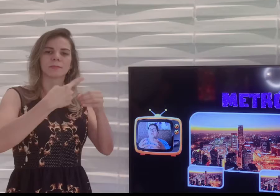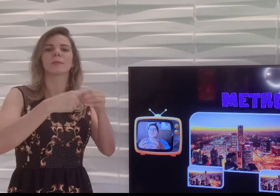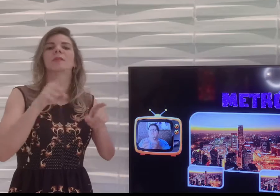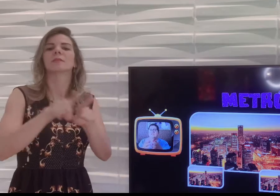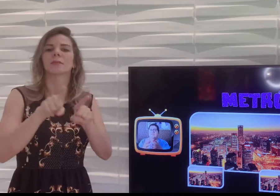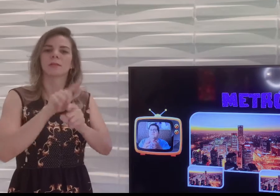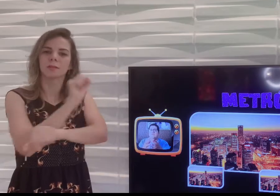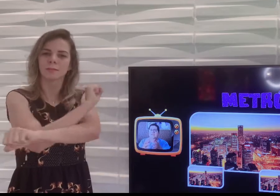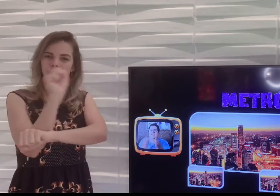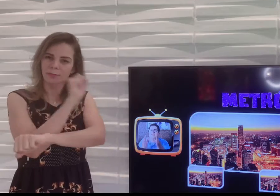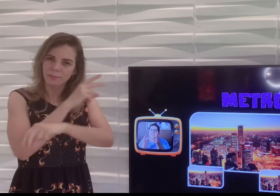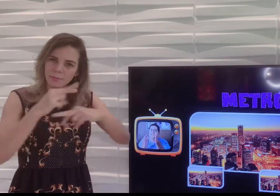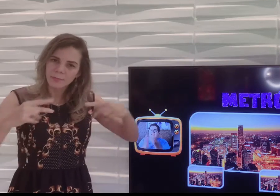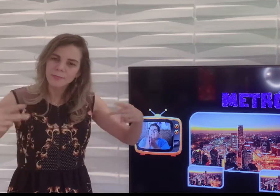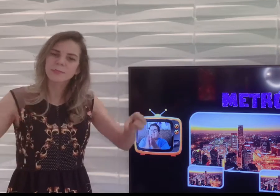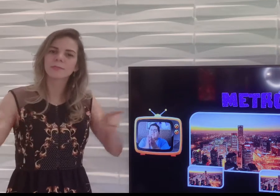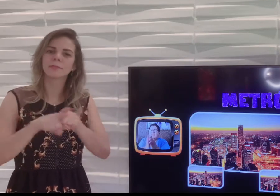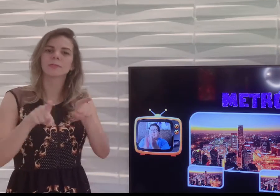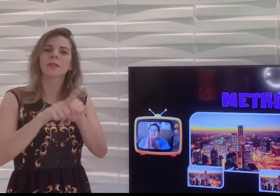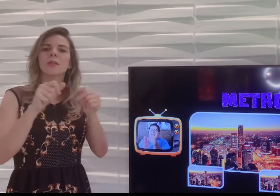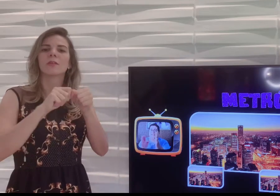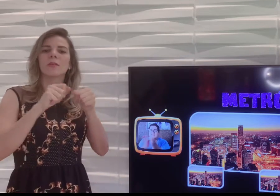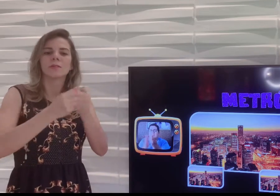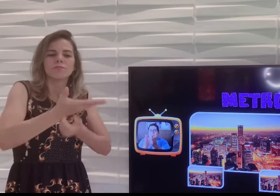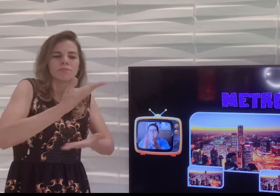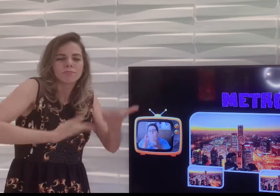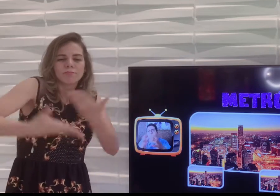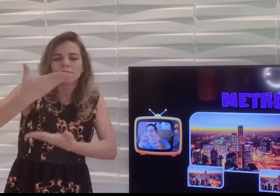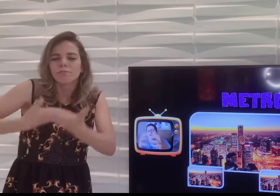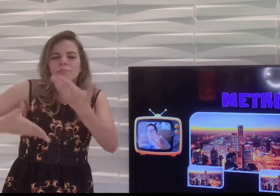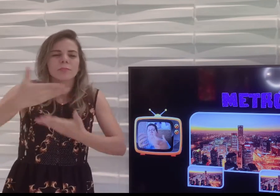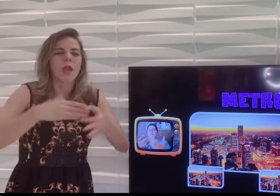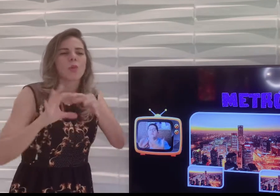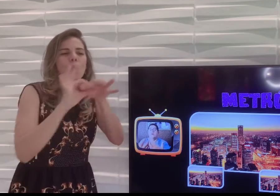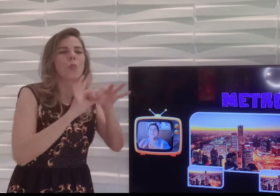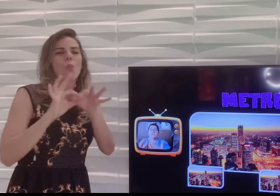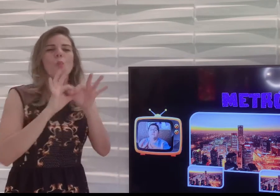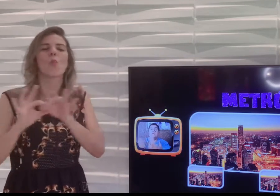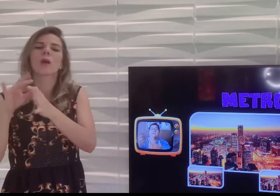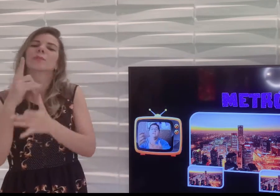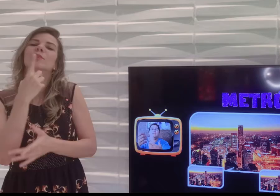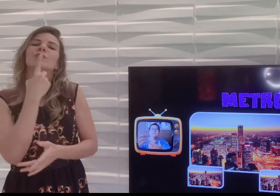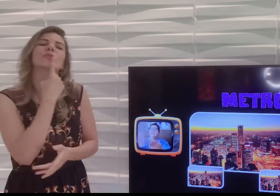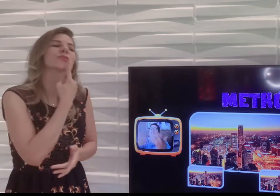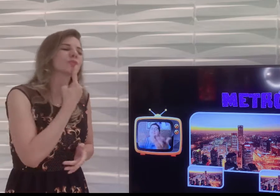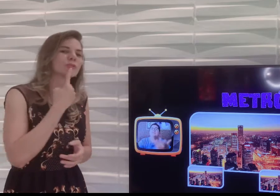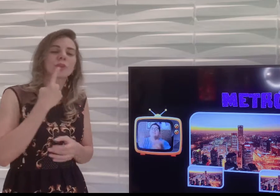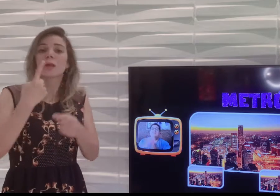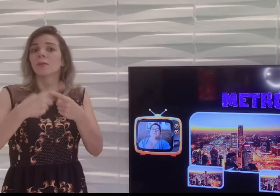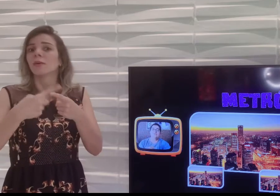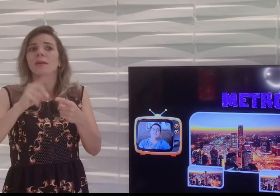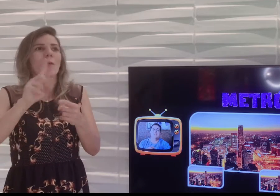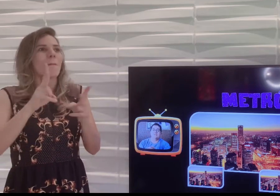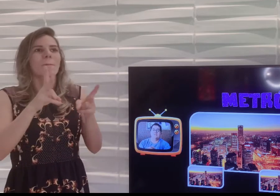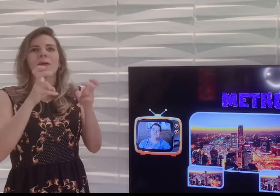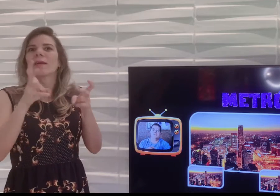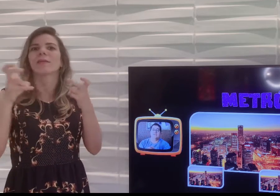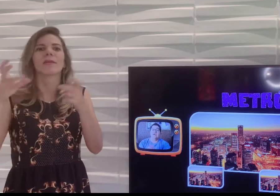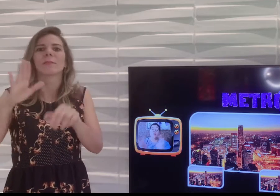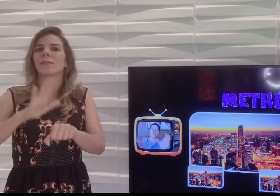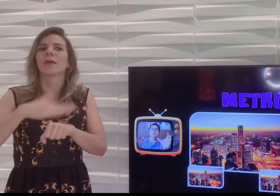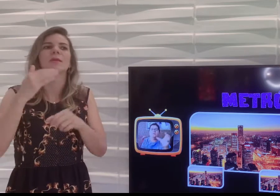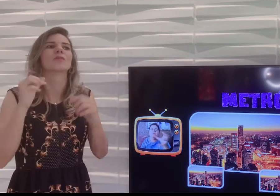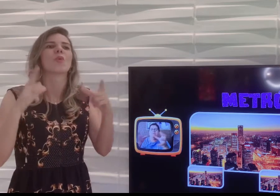viário, fazendo com que elas se fiquem tão interligadas, tão próximas uma da outra, que a gente nem percebe mais os seus